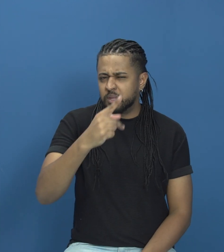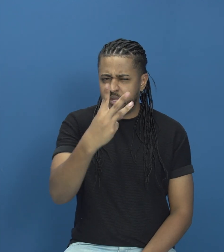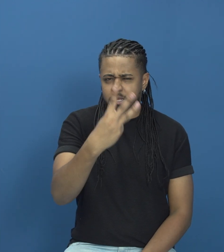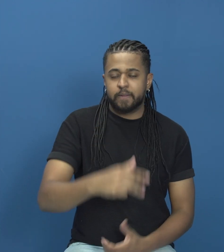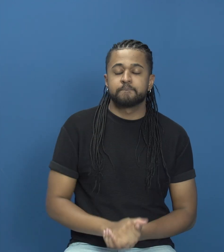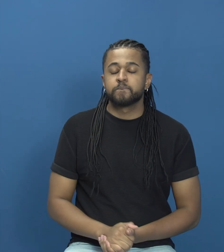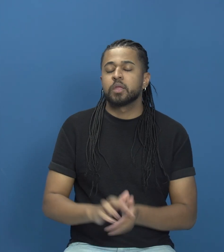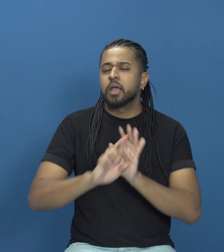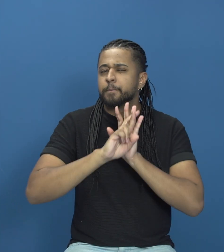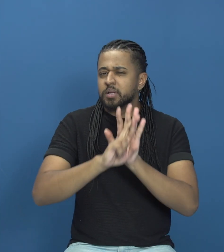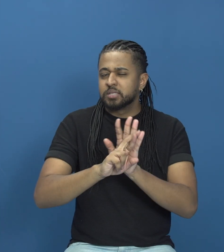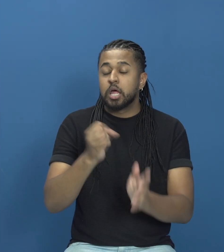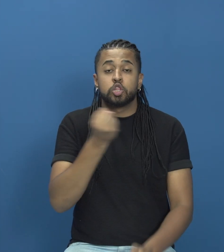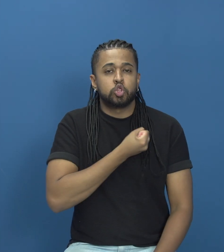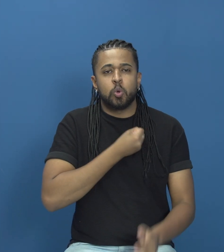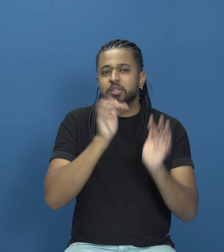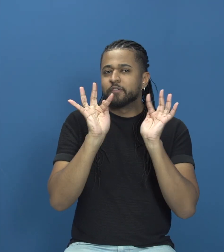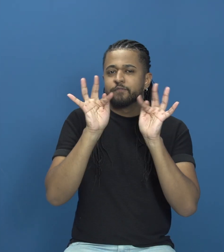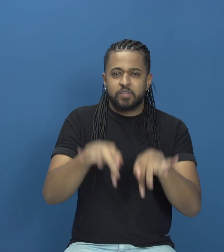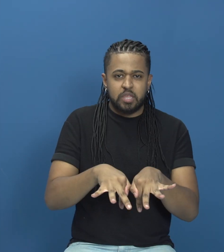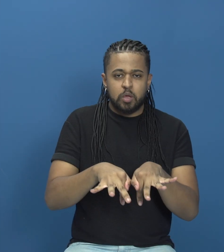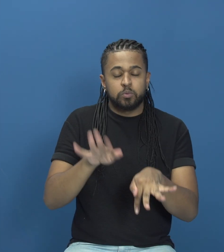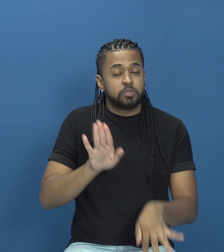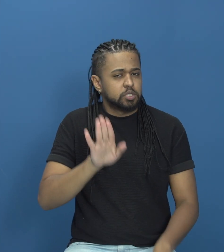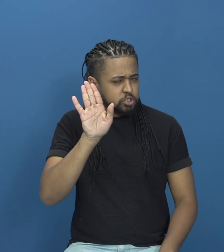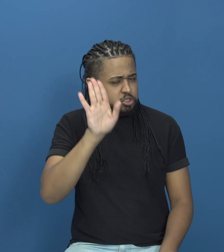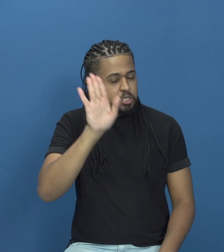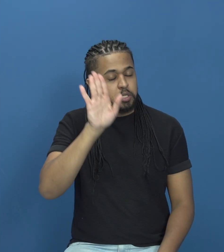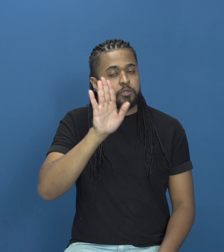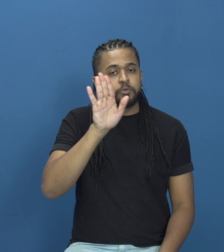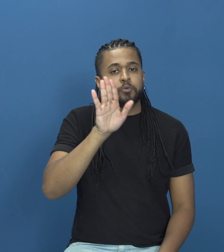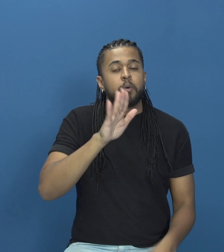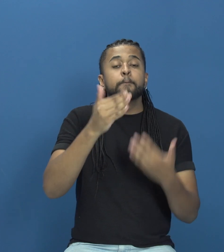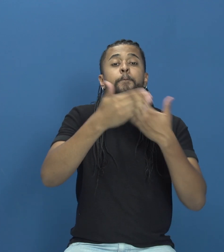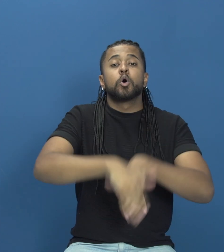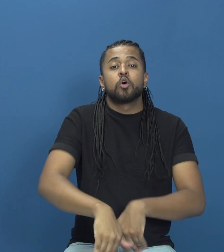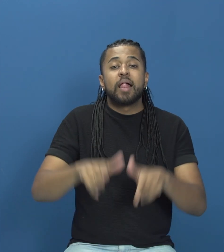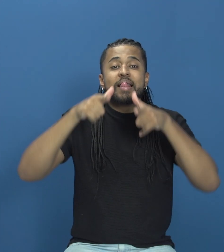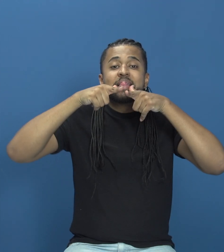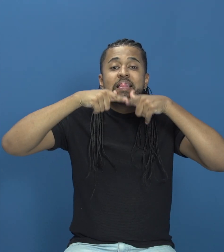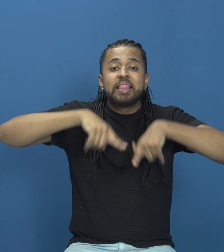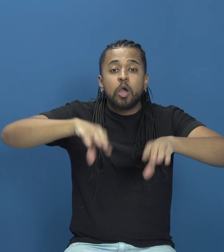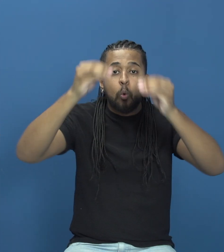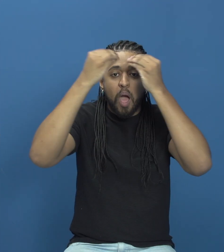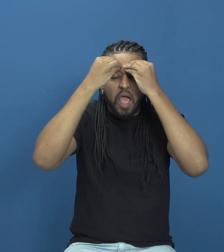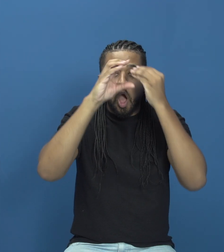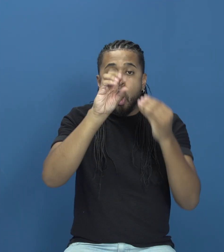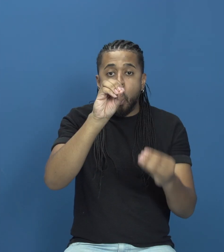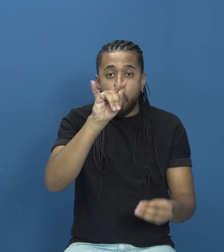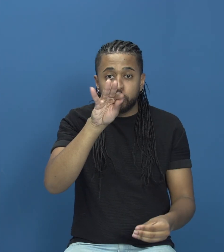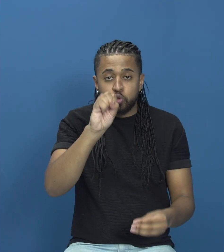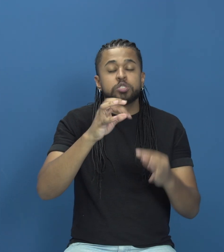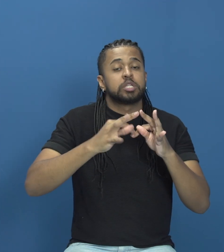P3 representa a nota final obtida pelo candidato ou candidata na prova de Linguagens, Códigos e